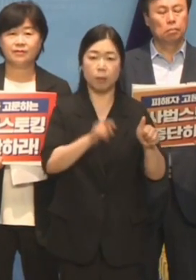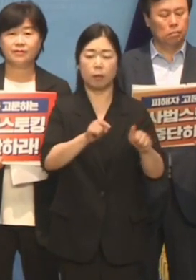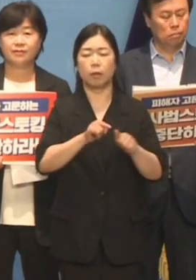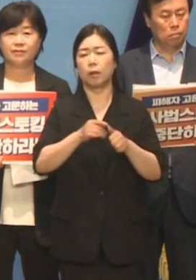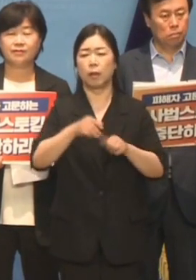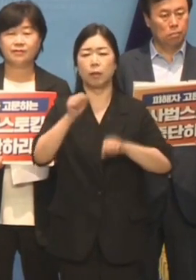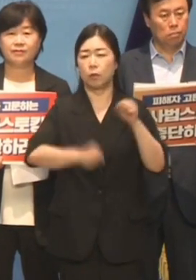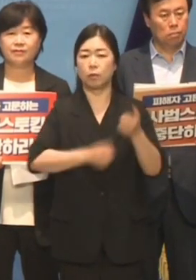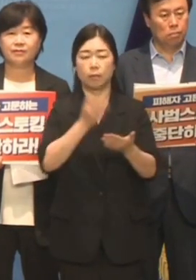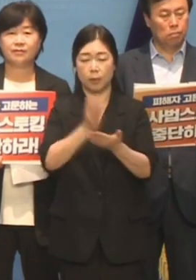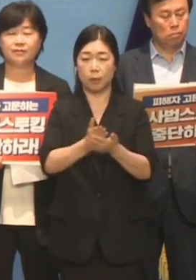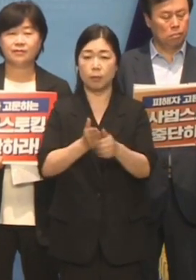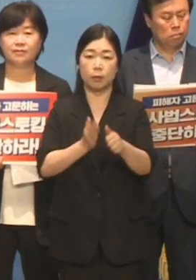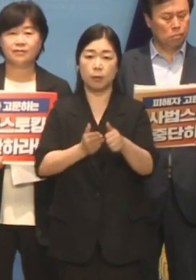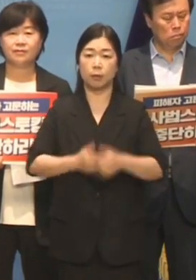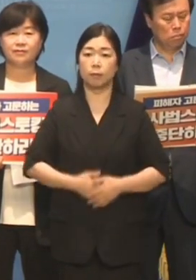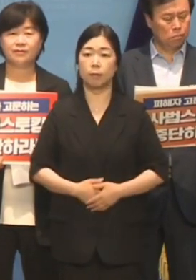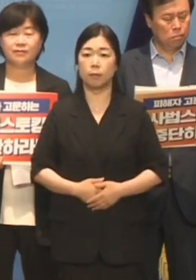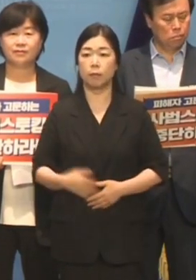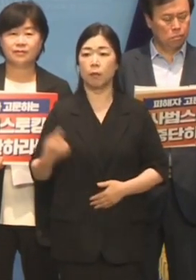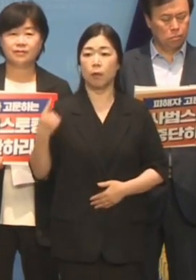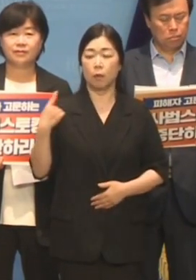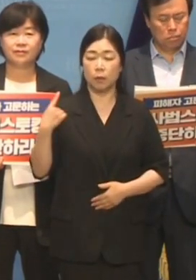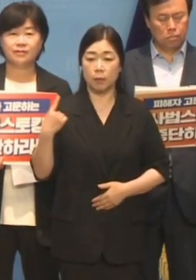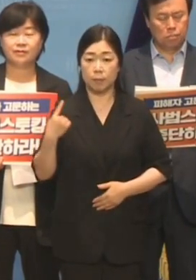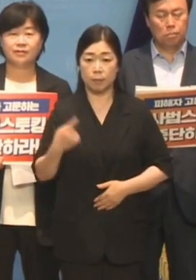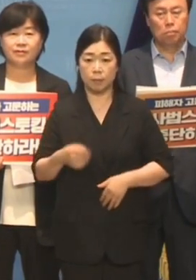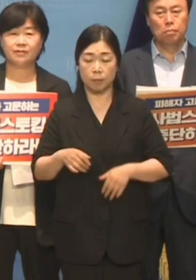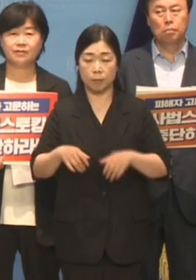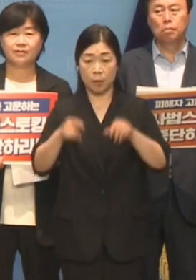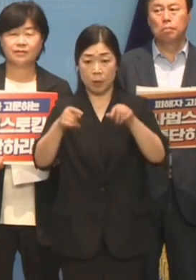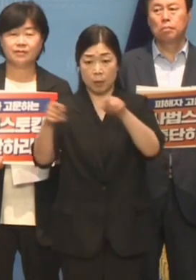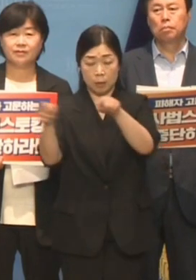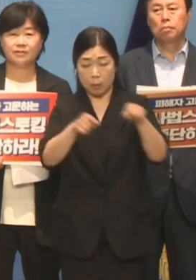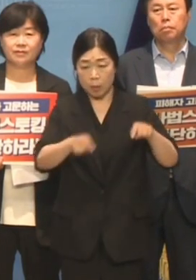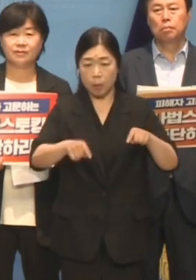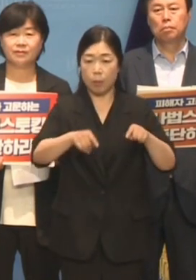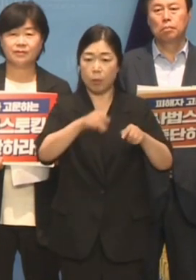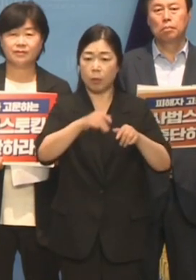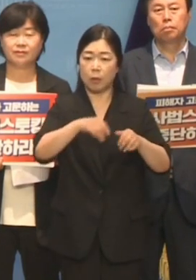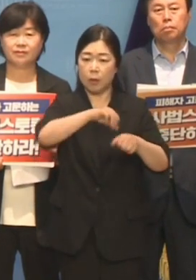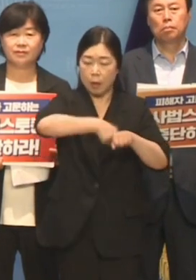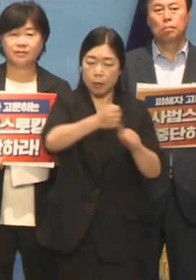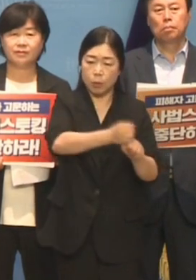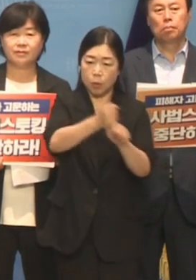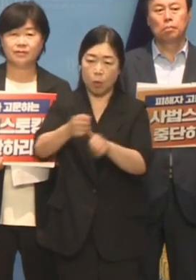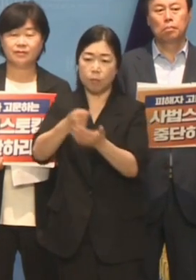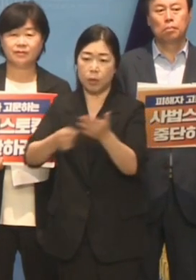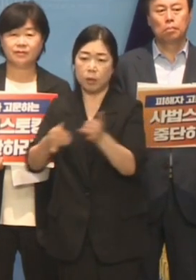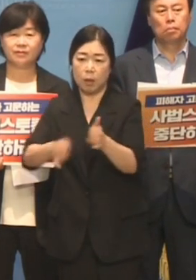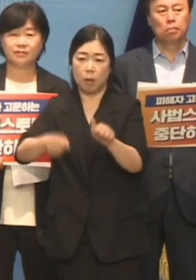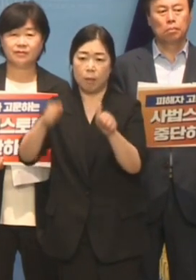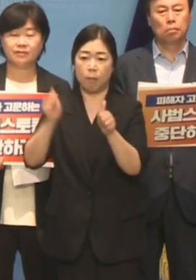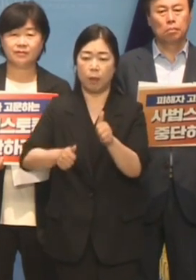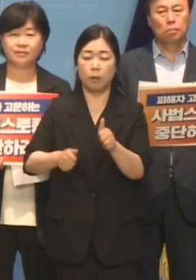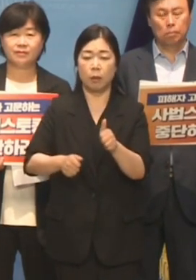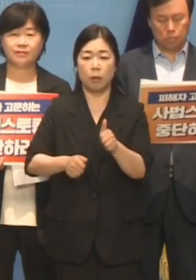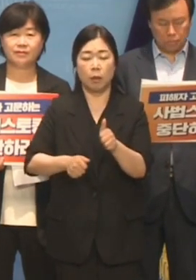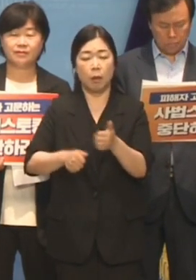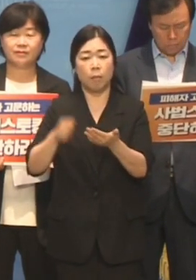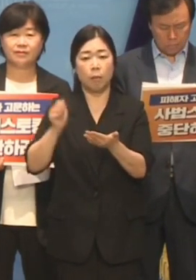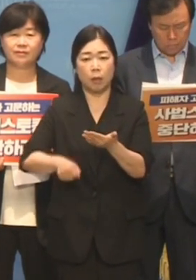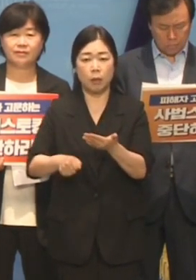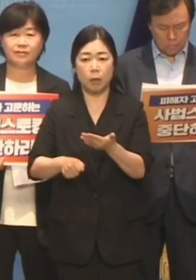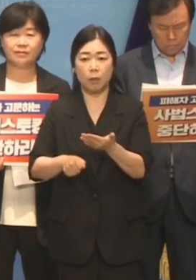중단하라. 정부는 어제 제3자 변제 해법을 거부하고 있는 강제 동원 피해자의 판결금을